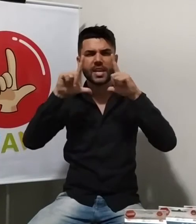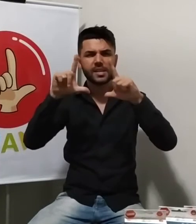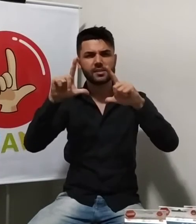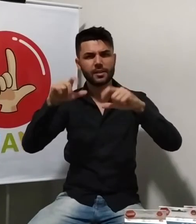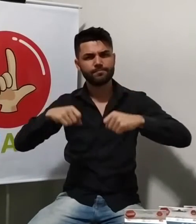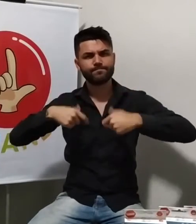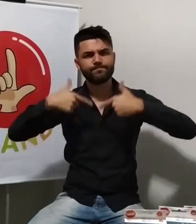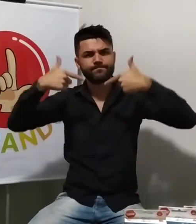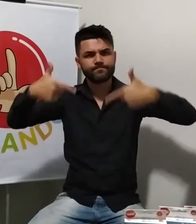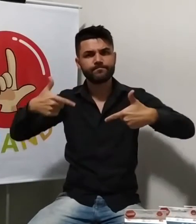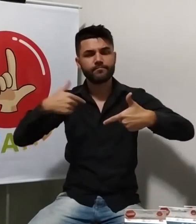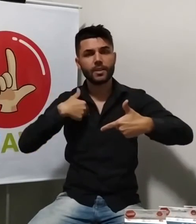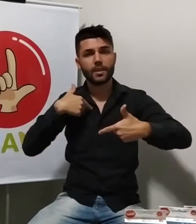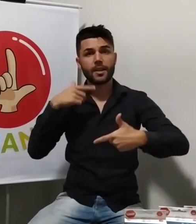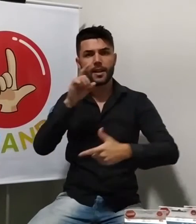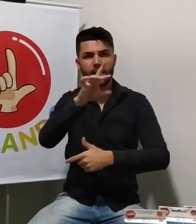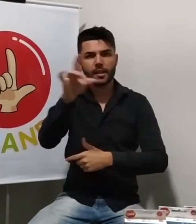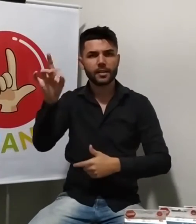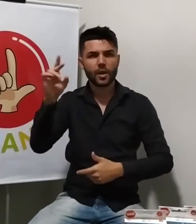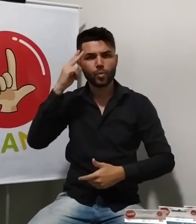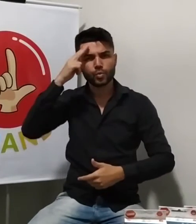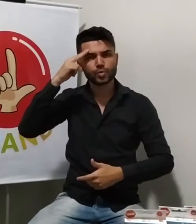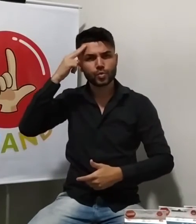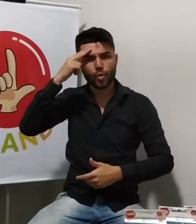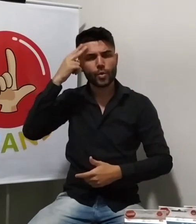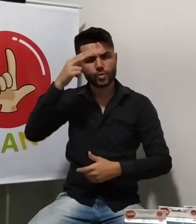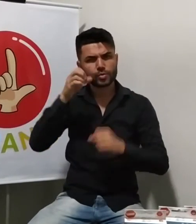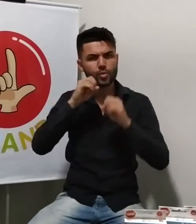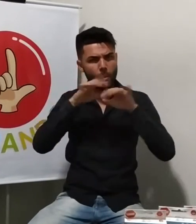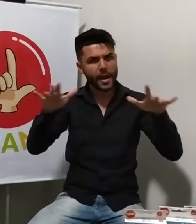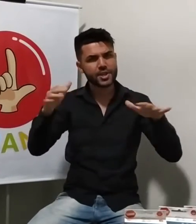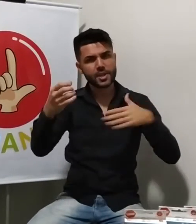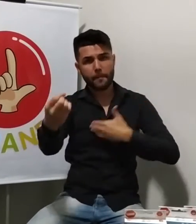aqui para milhares de pessoas que acompanham o GVCast todas as semanas.